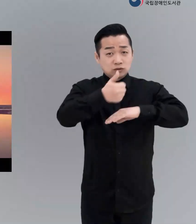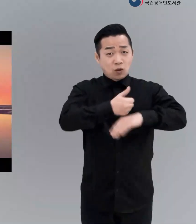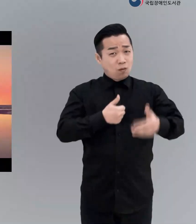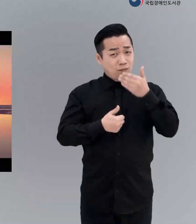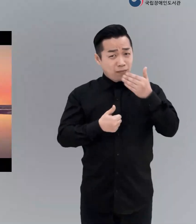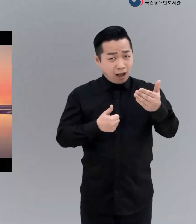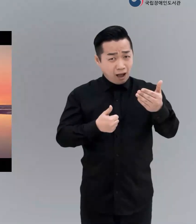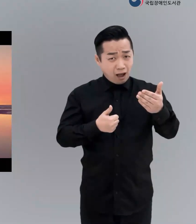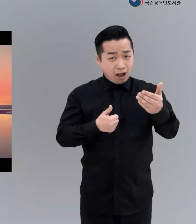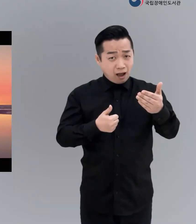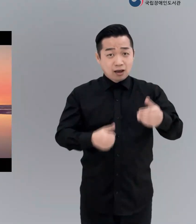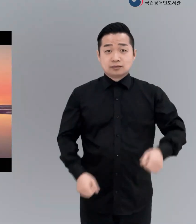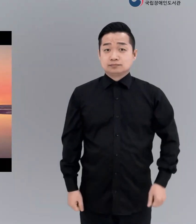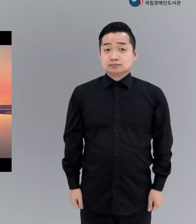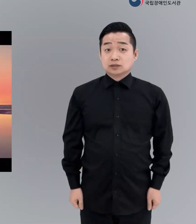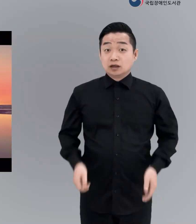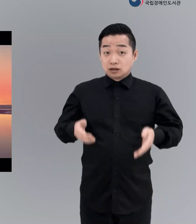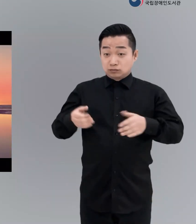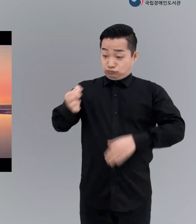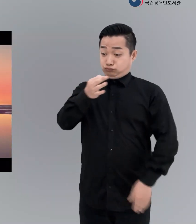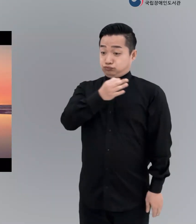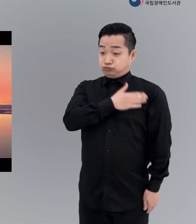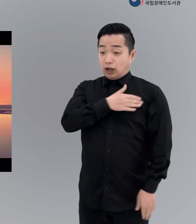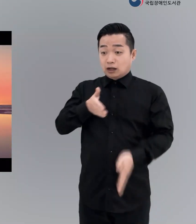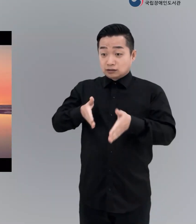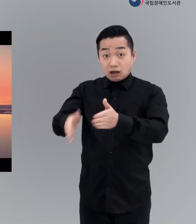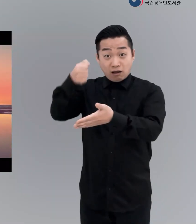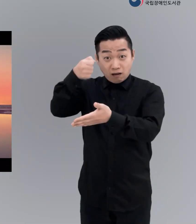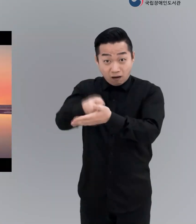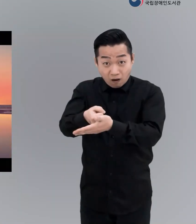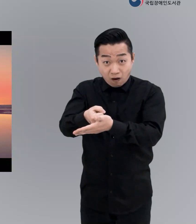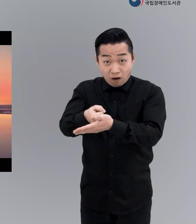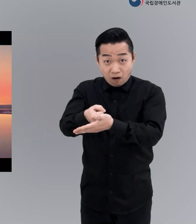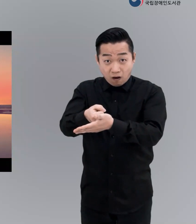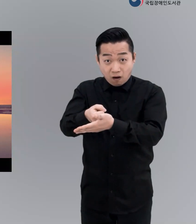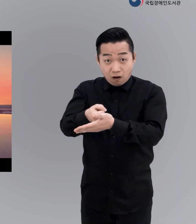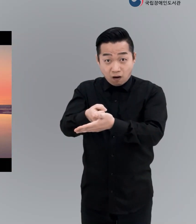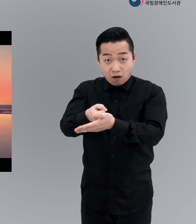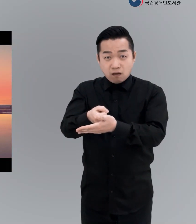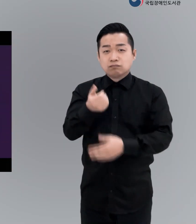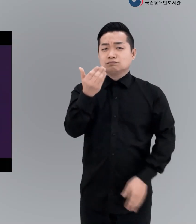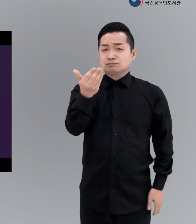노력하면 성공한다? 부자는 타고난다?